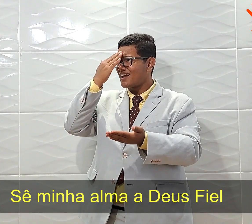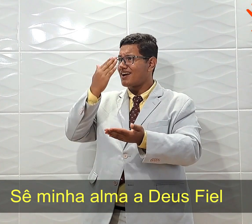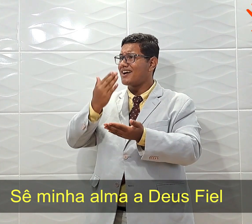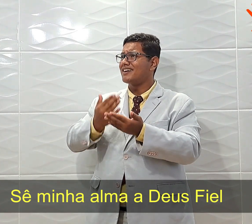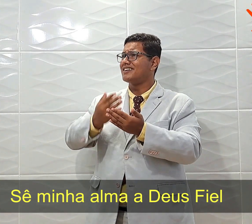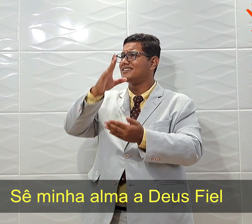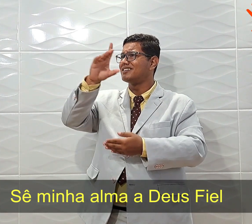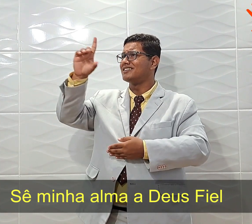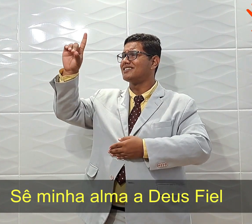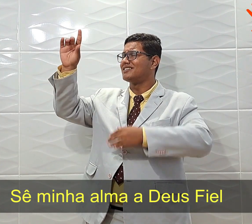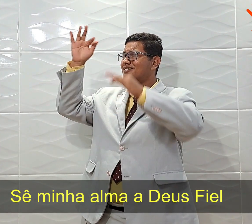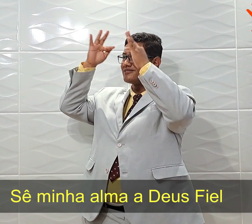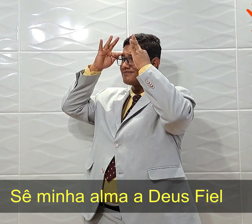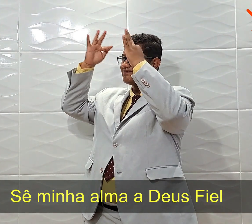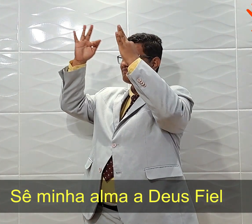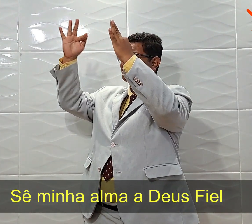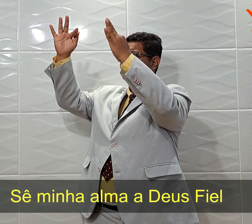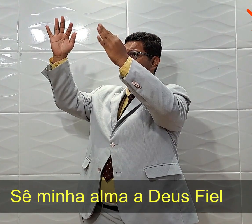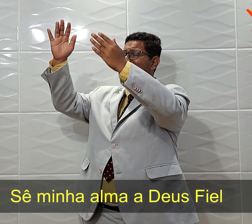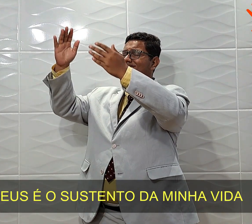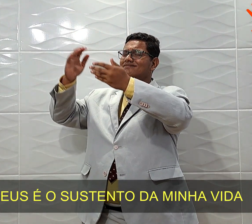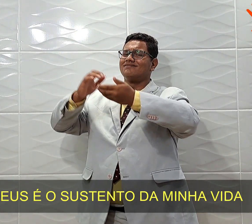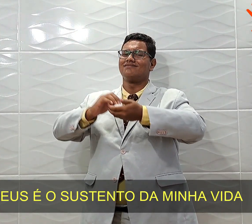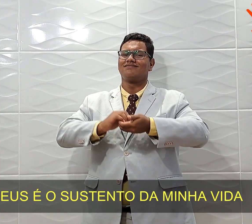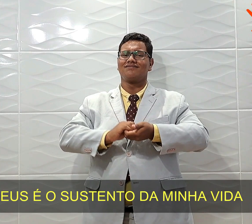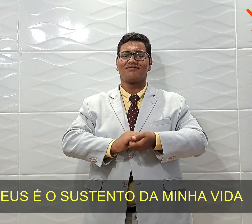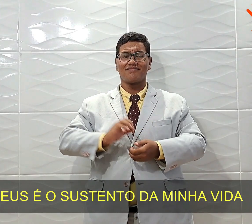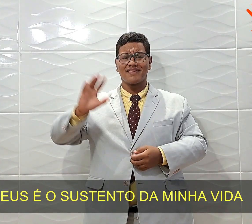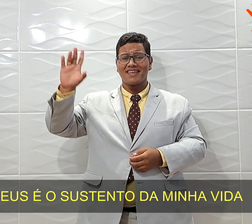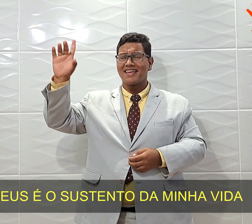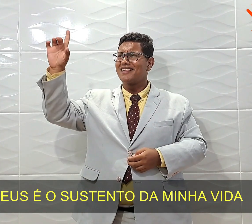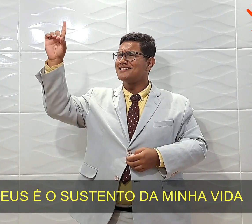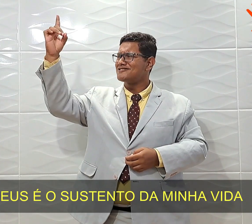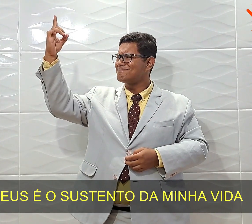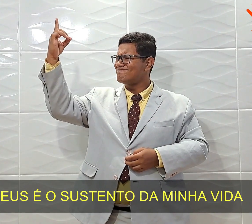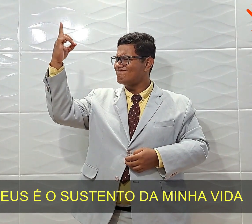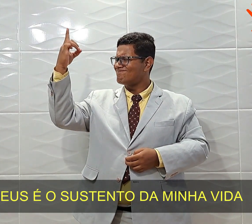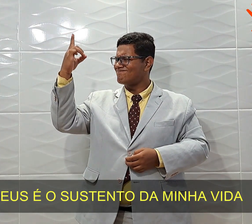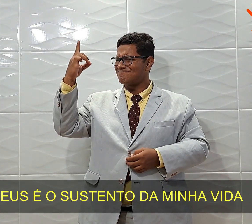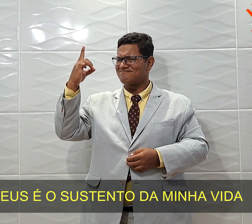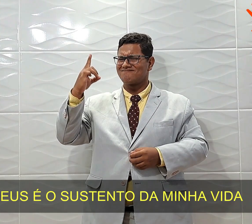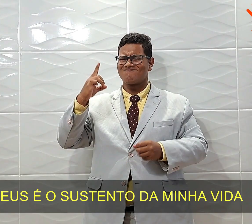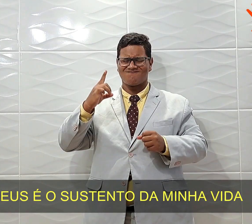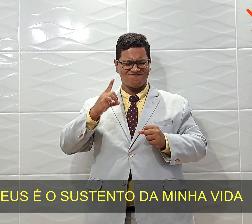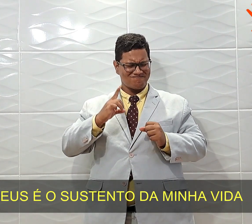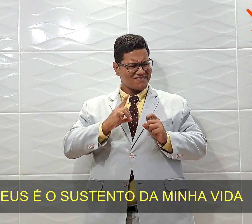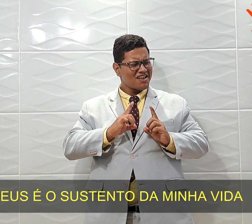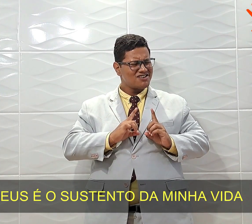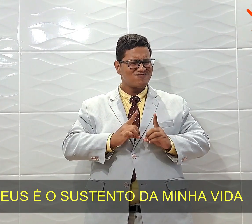Deus fiel Deus é o sustento, da